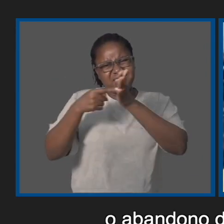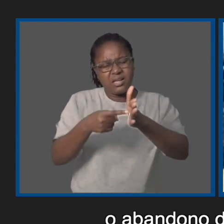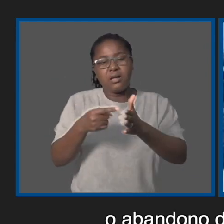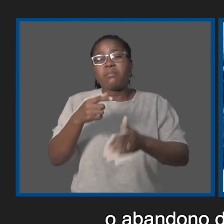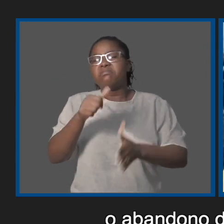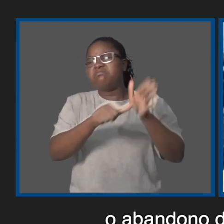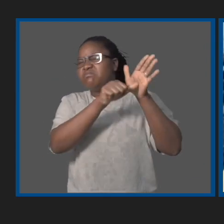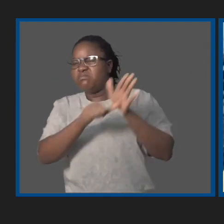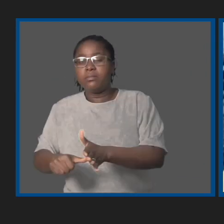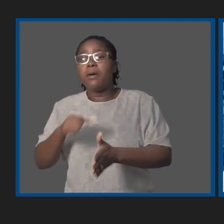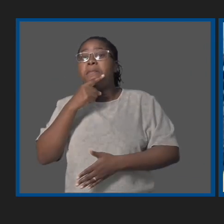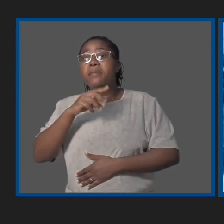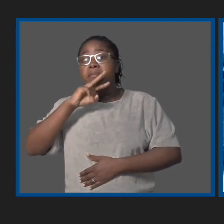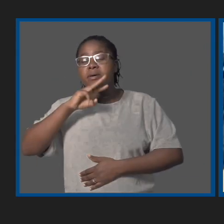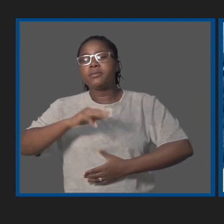e a discriminação.